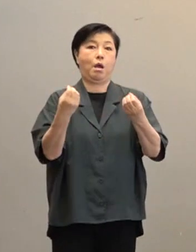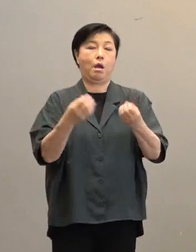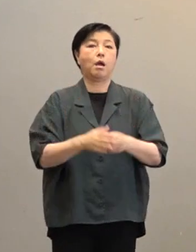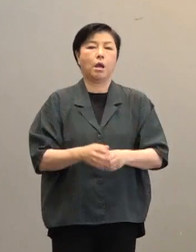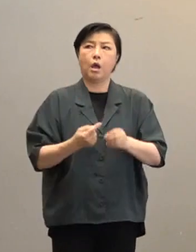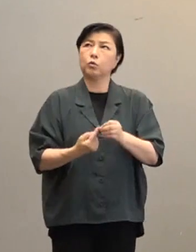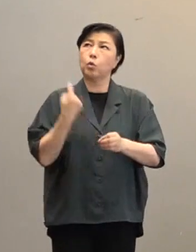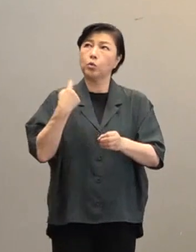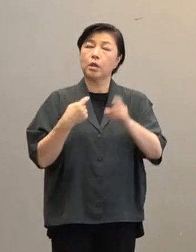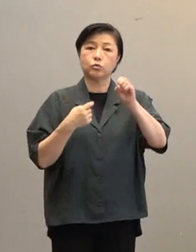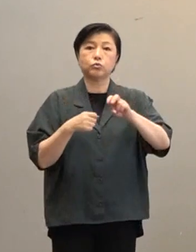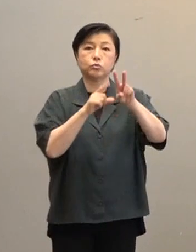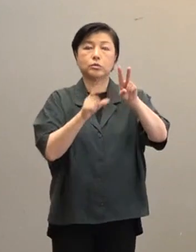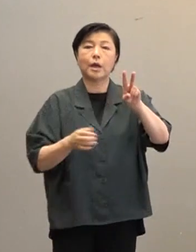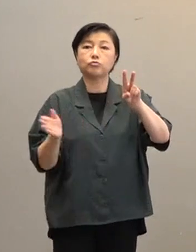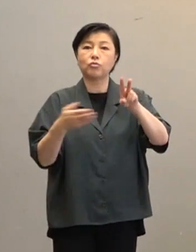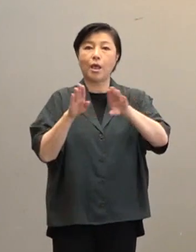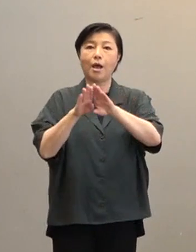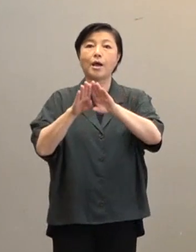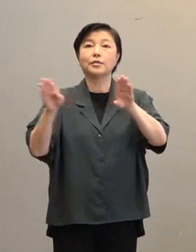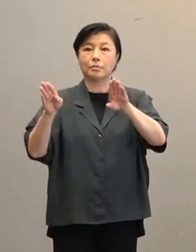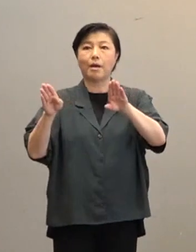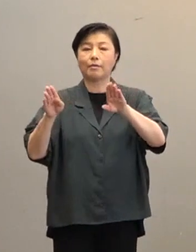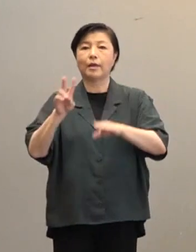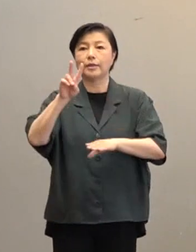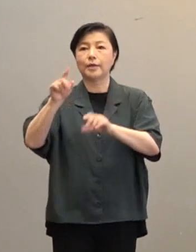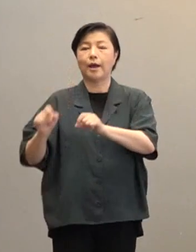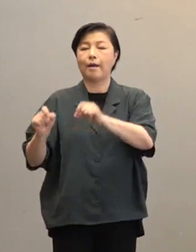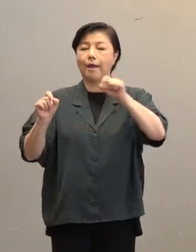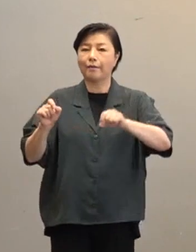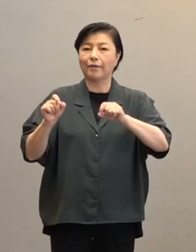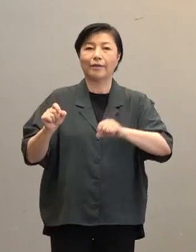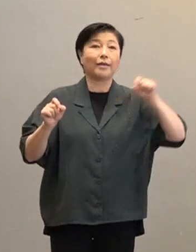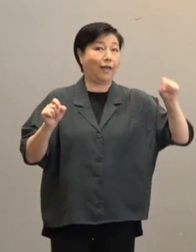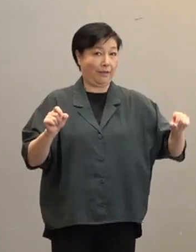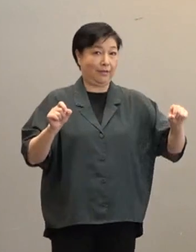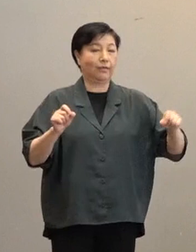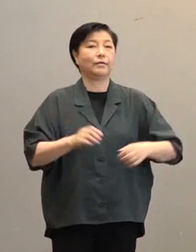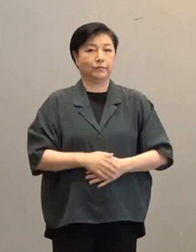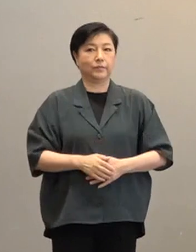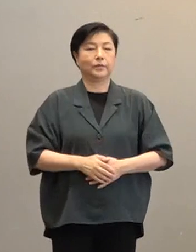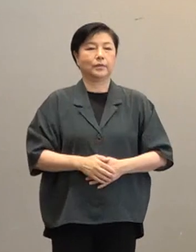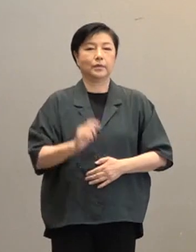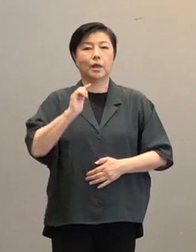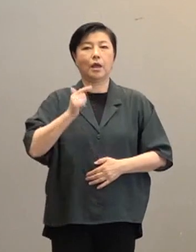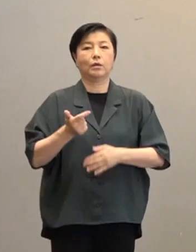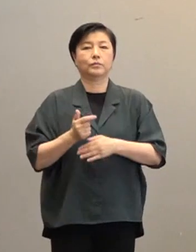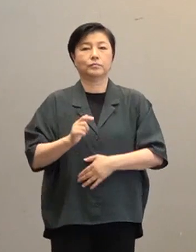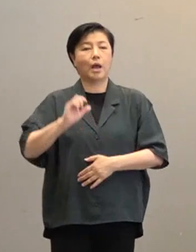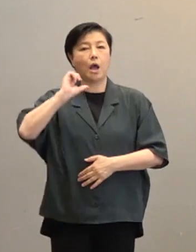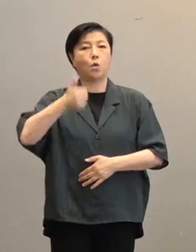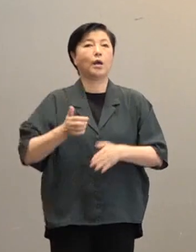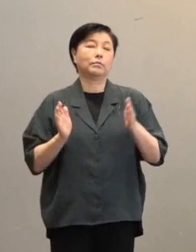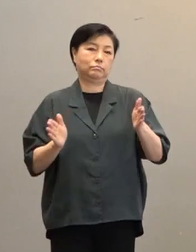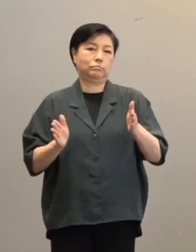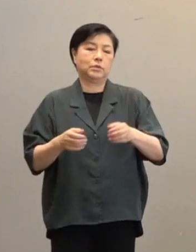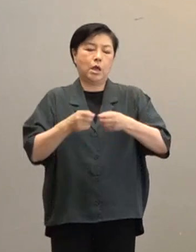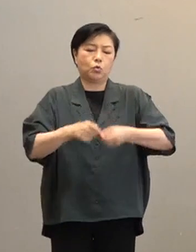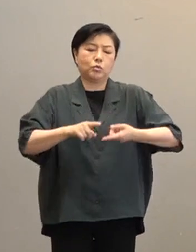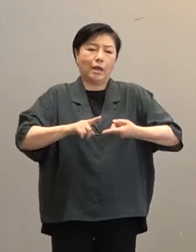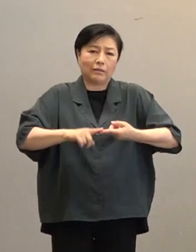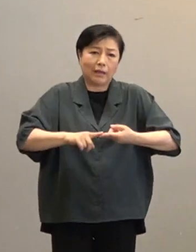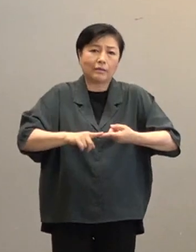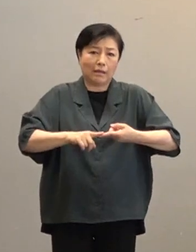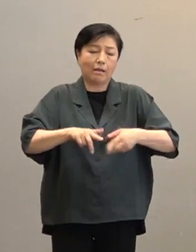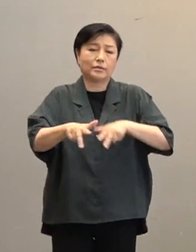月からですかね、始まって2度延期されて昨日で終了ということで6ヶ月だったと思うんですけども、はい、これから具体的な精査というのはこれからだ